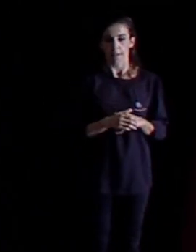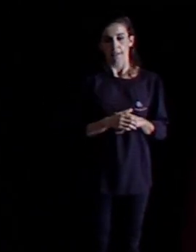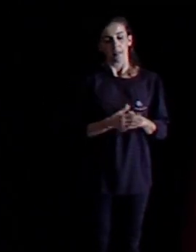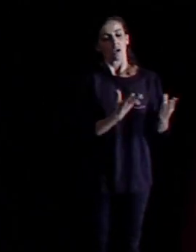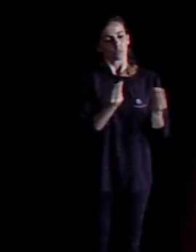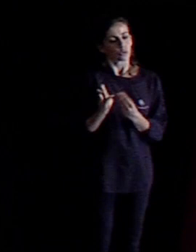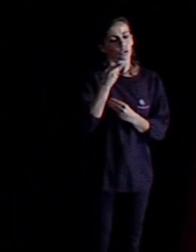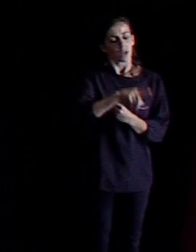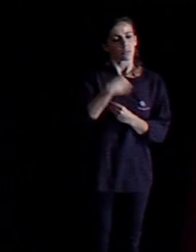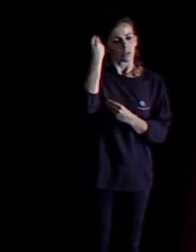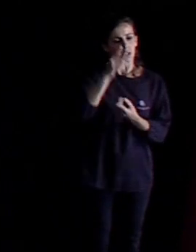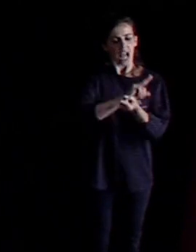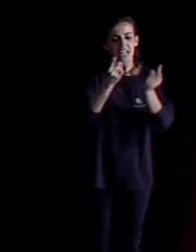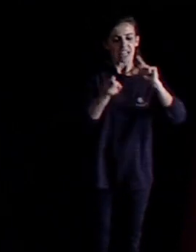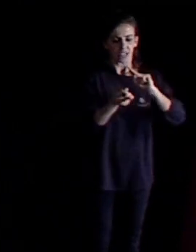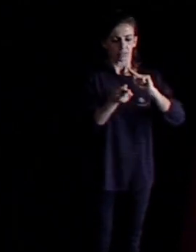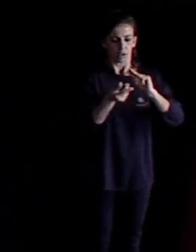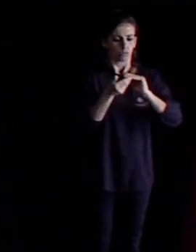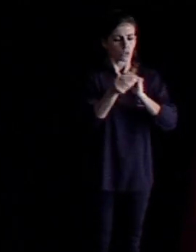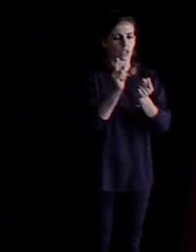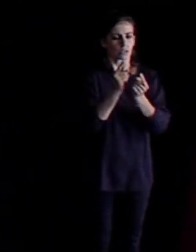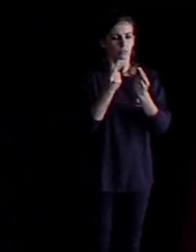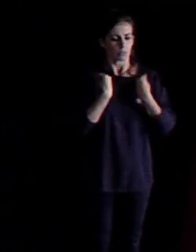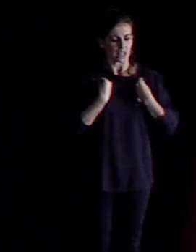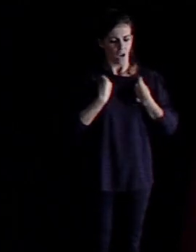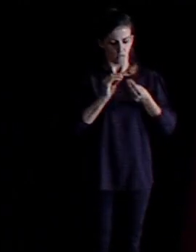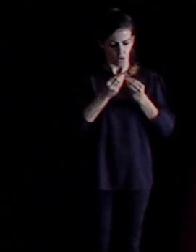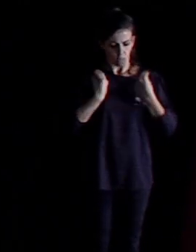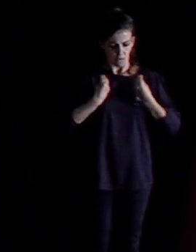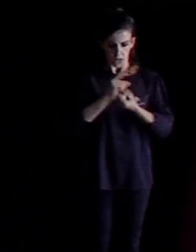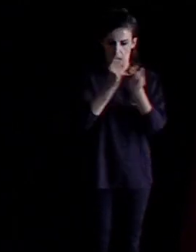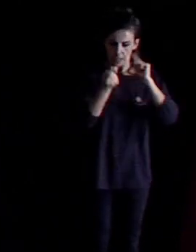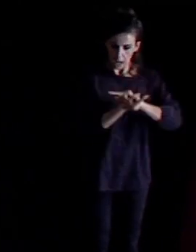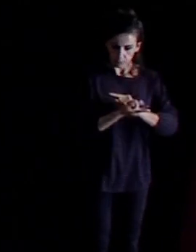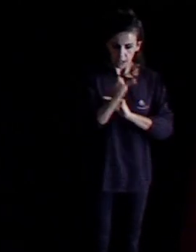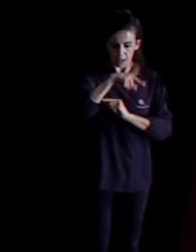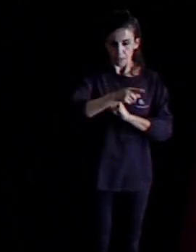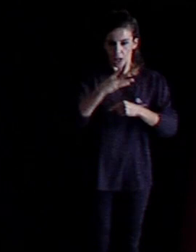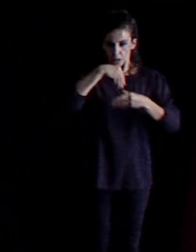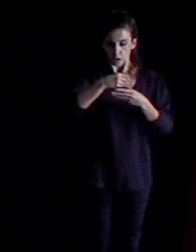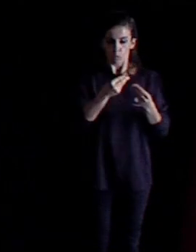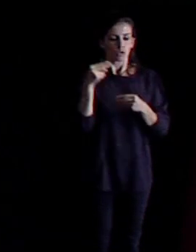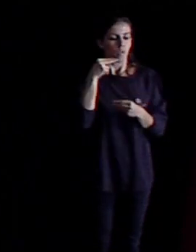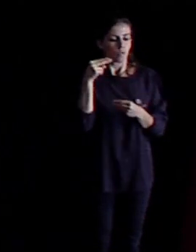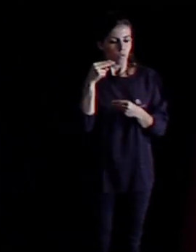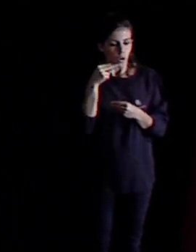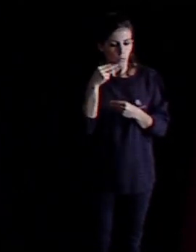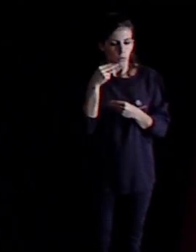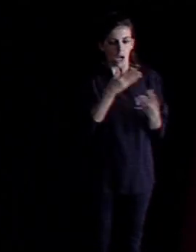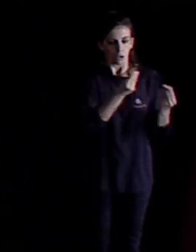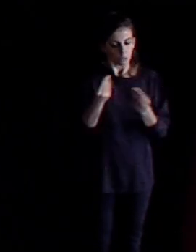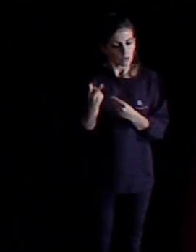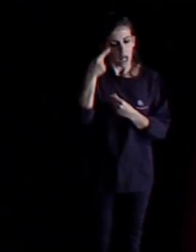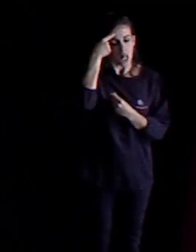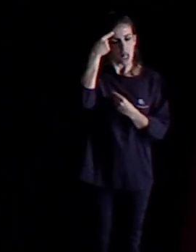Muchos presentan cambios en el estilo de vida, muchos presentan homofobia internalizada y muchos tienen ideas de